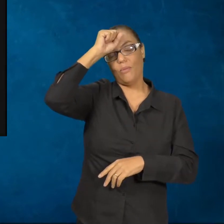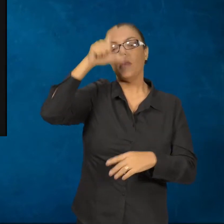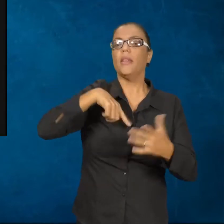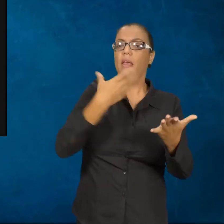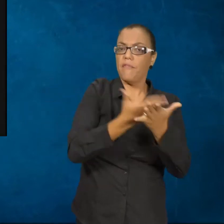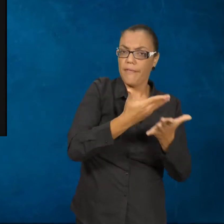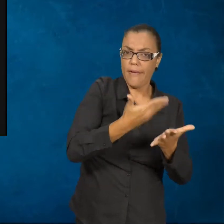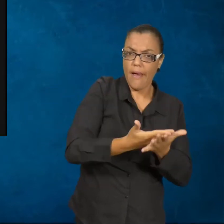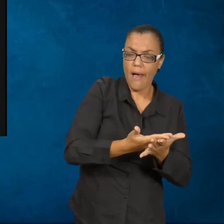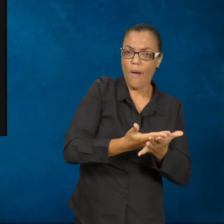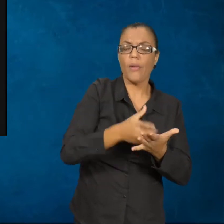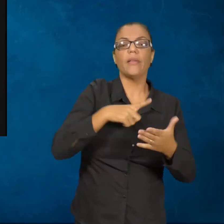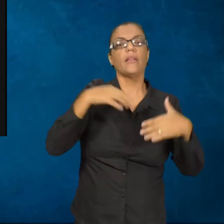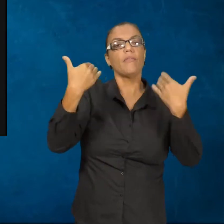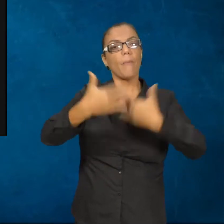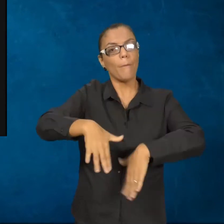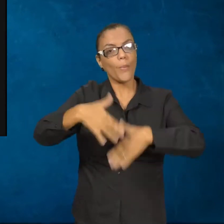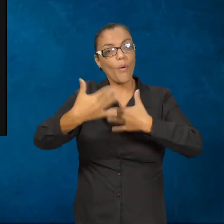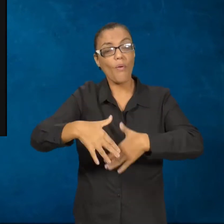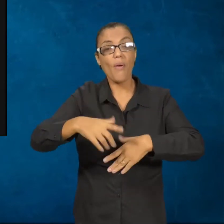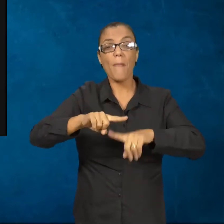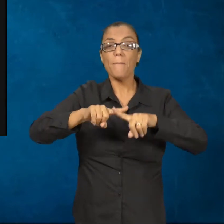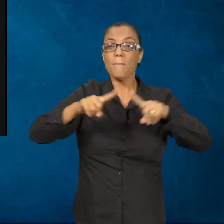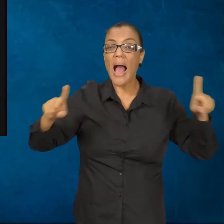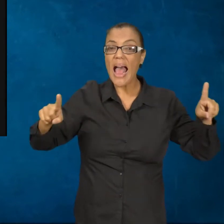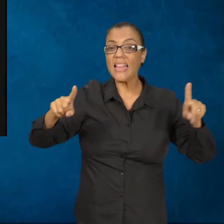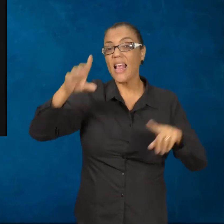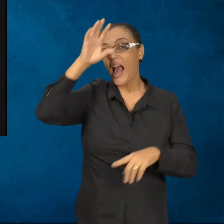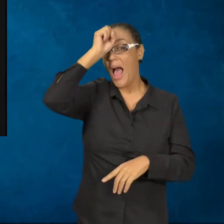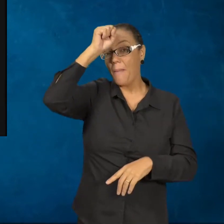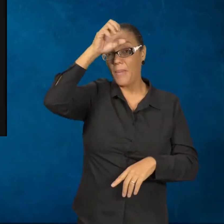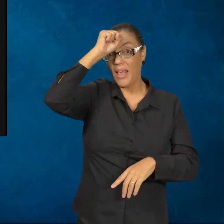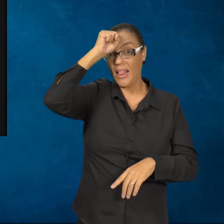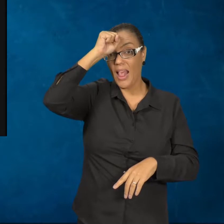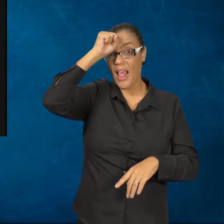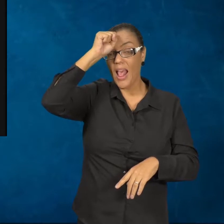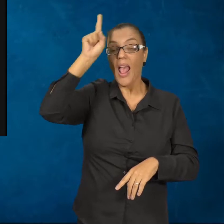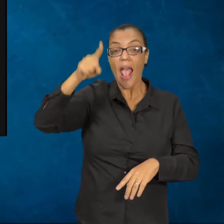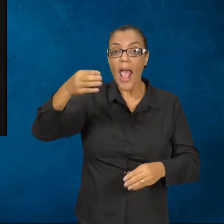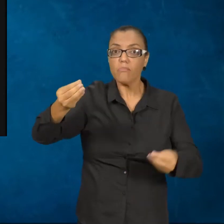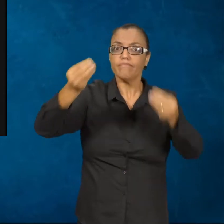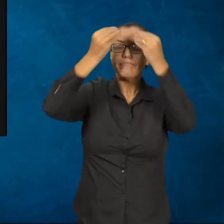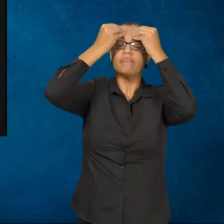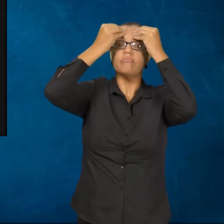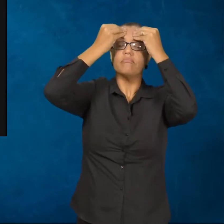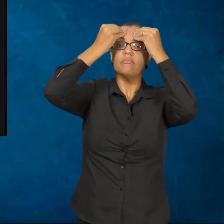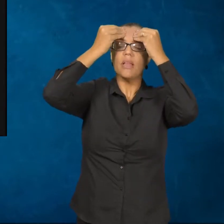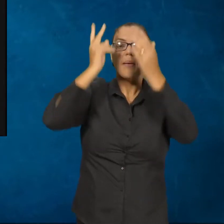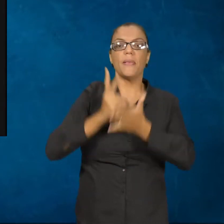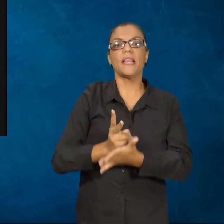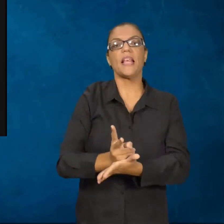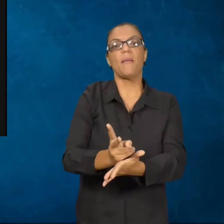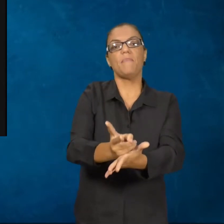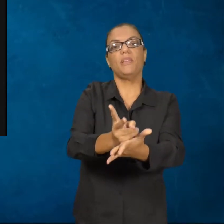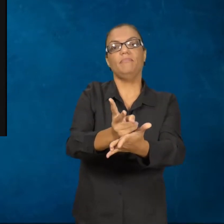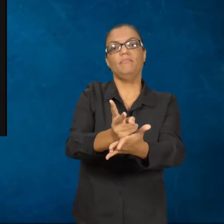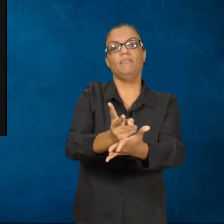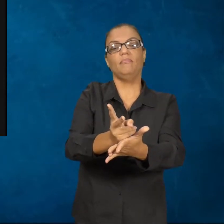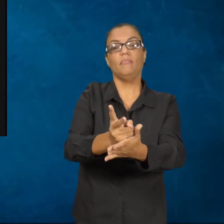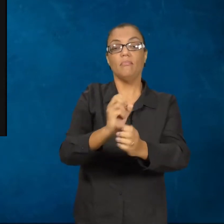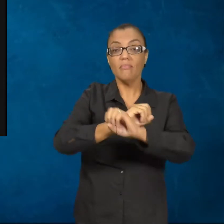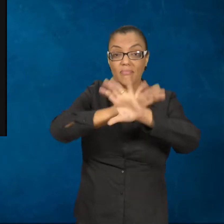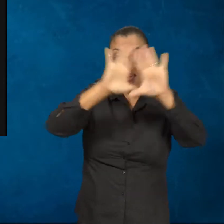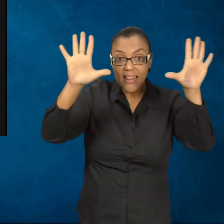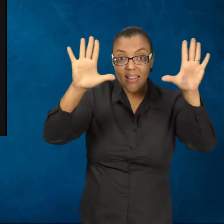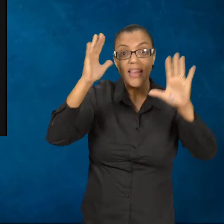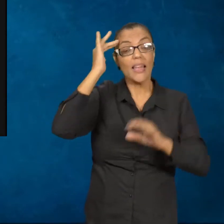aprendeu. Porque aprender não é para o dia seguinte. Aprender é aprender para sempre. Está bem